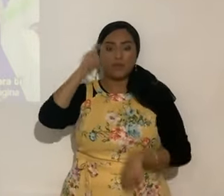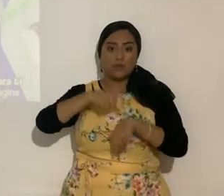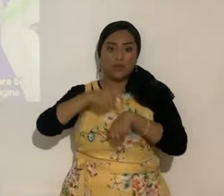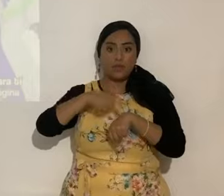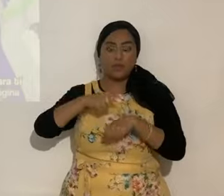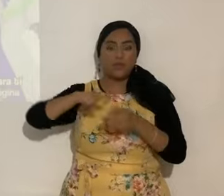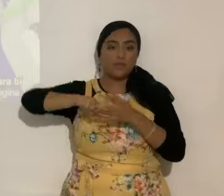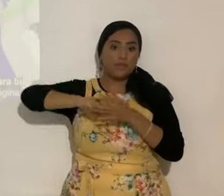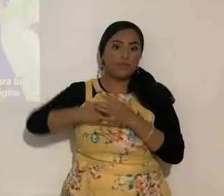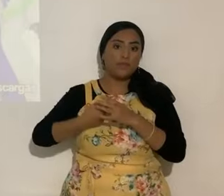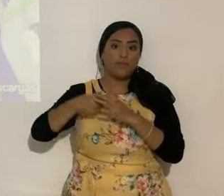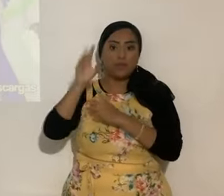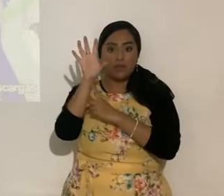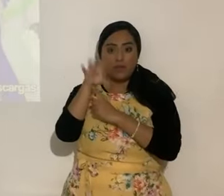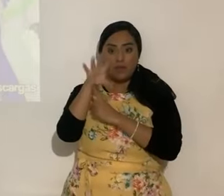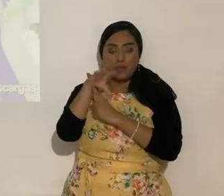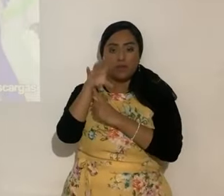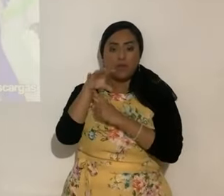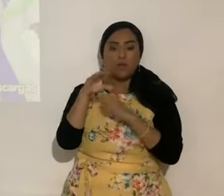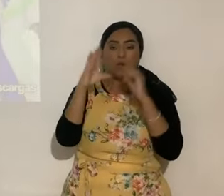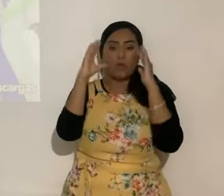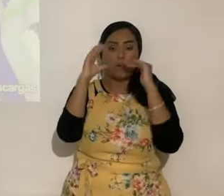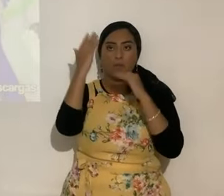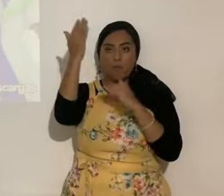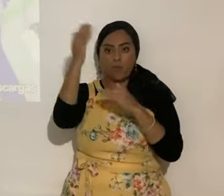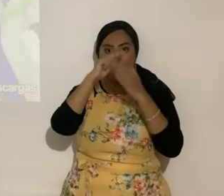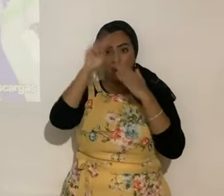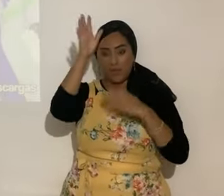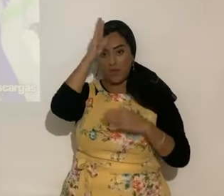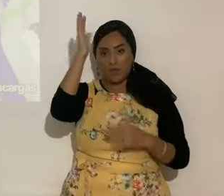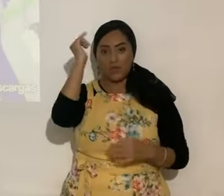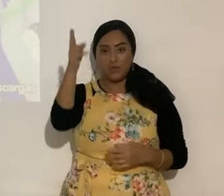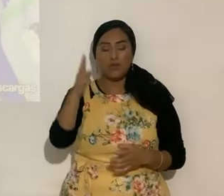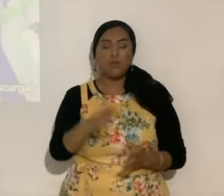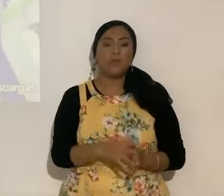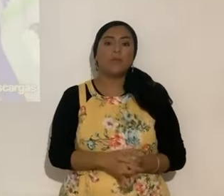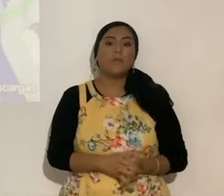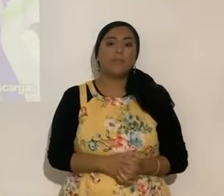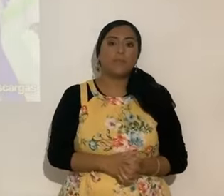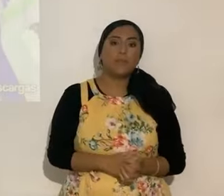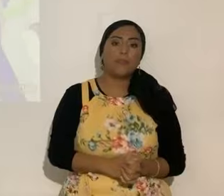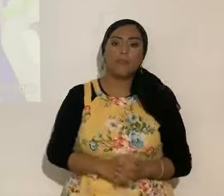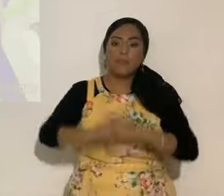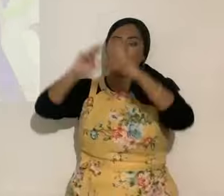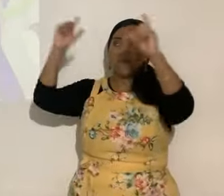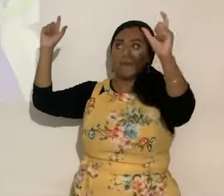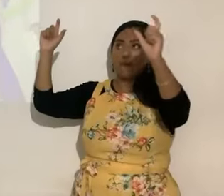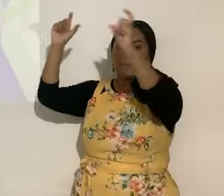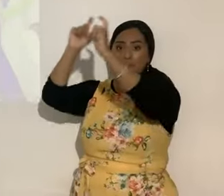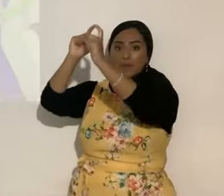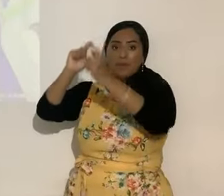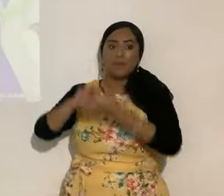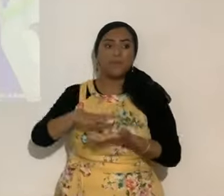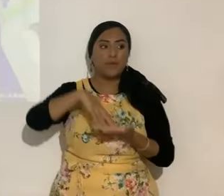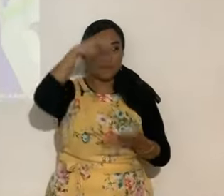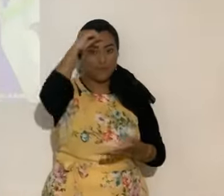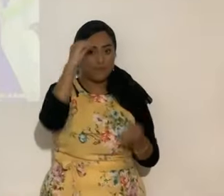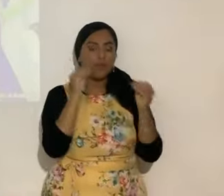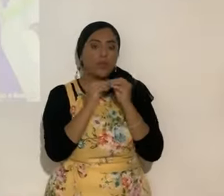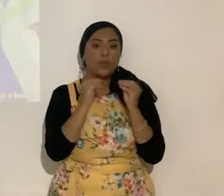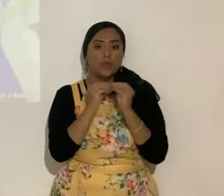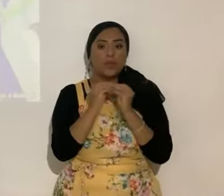vamos a transmitir primeramente el eterno Yahweh, el eclipse parcial lunar. Hay mucho más que aprender todavía. Miren